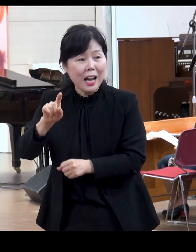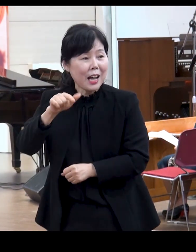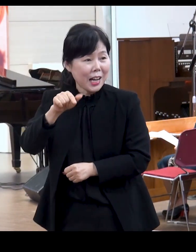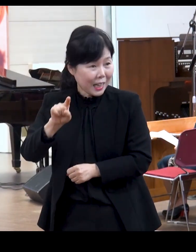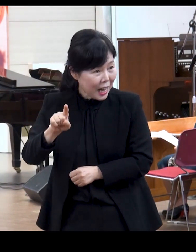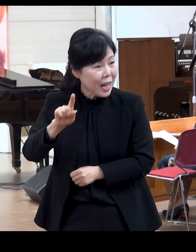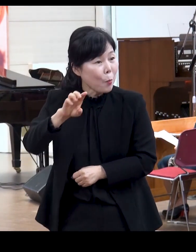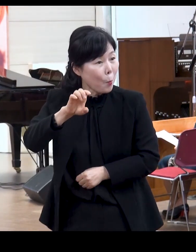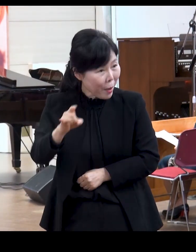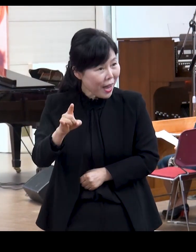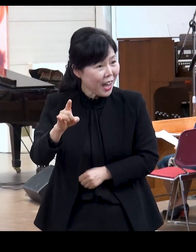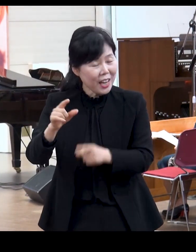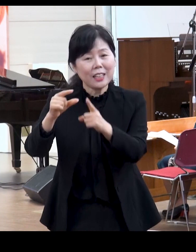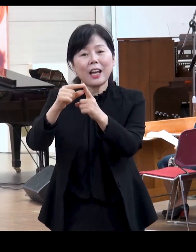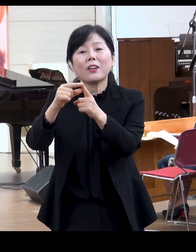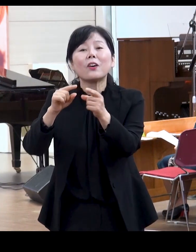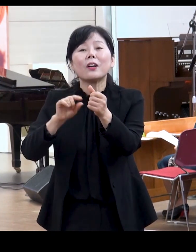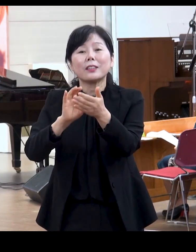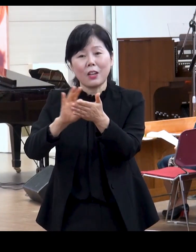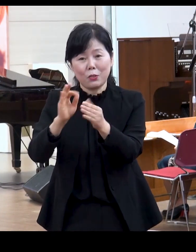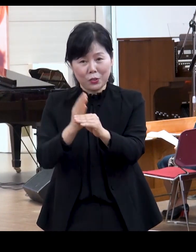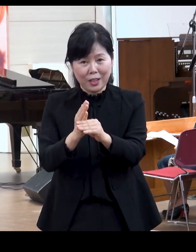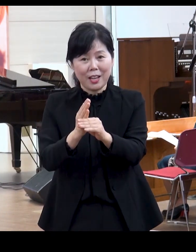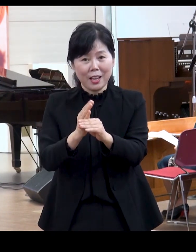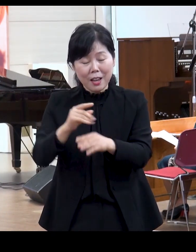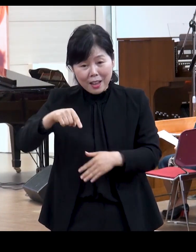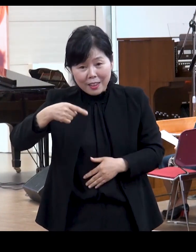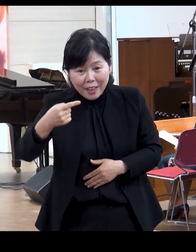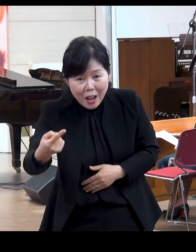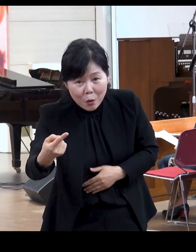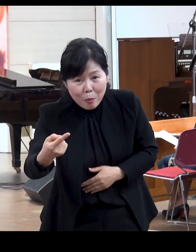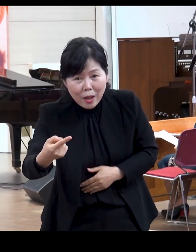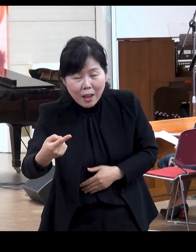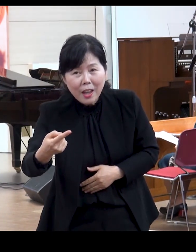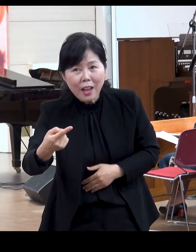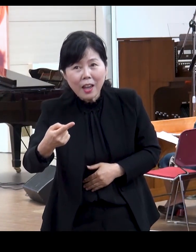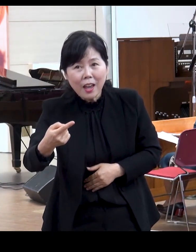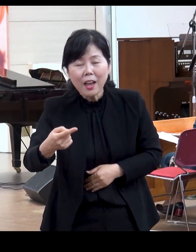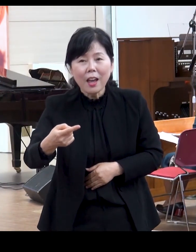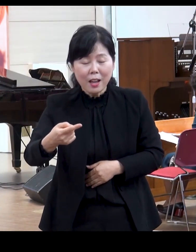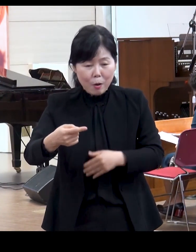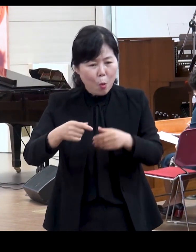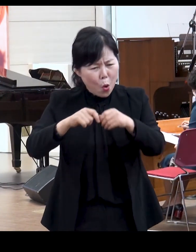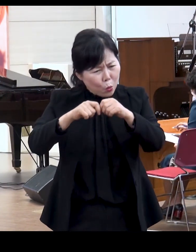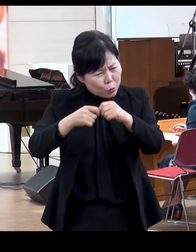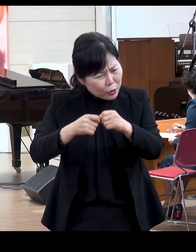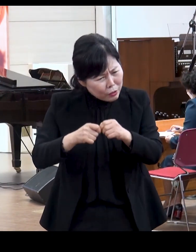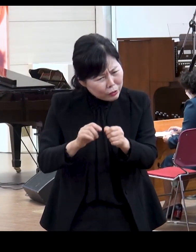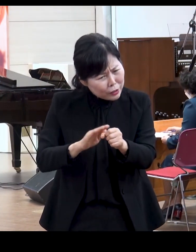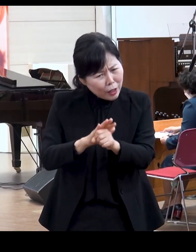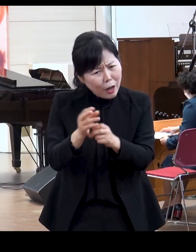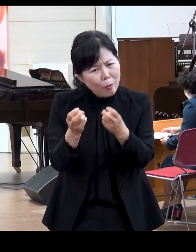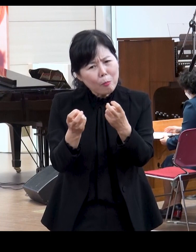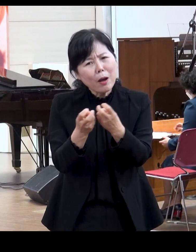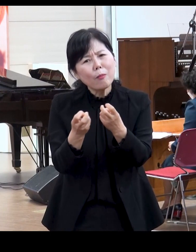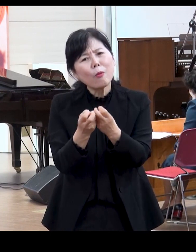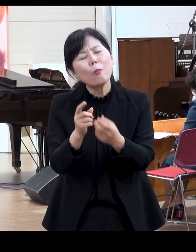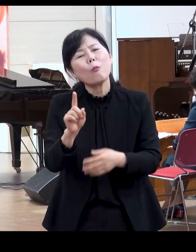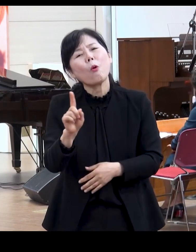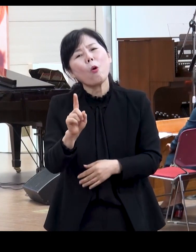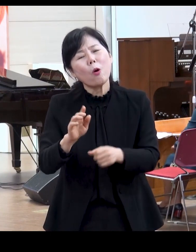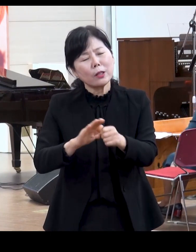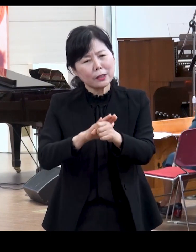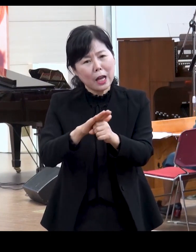여기서 쓰고 있어요. 자, 그런데 그 다음에 이어서 나오는 그 구체적인 어떤 내용들에 가면서는